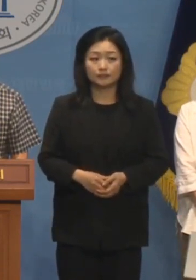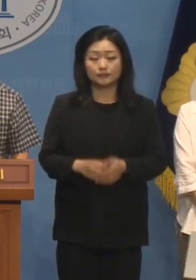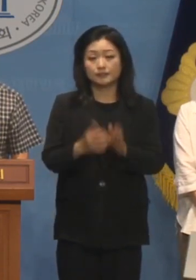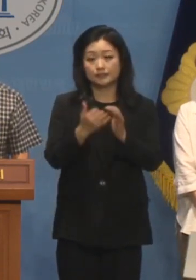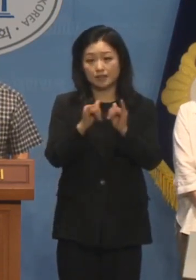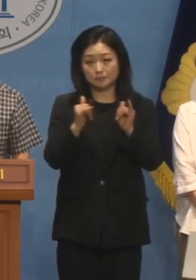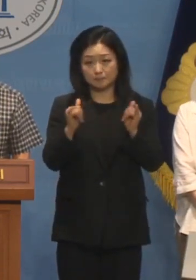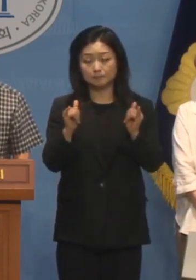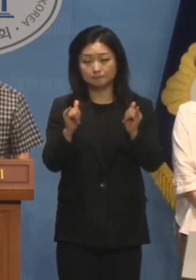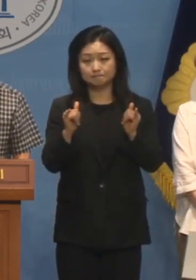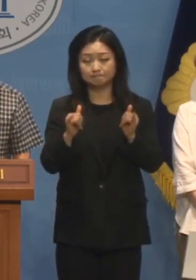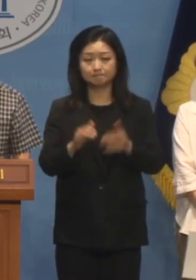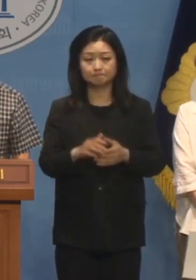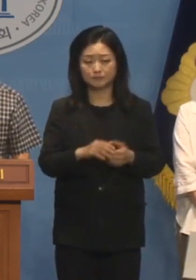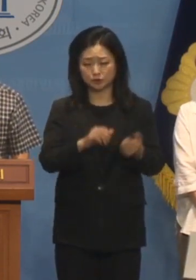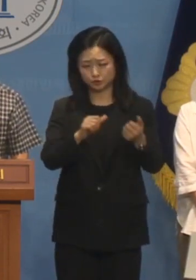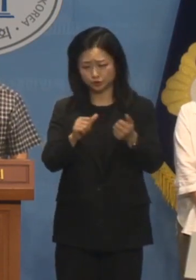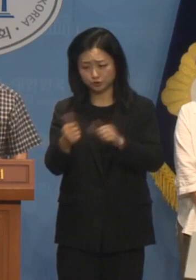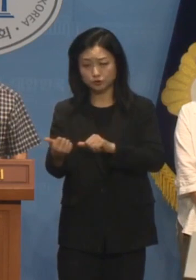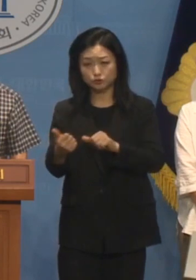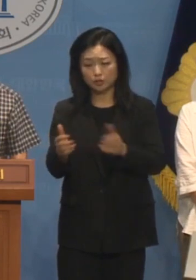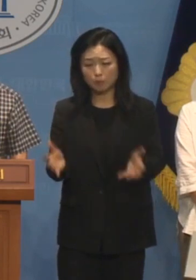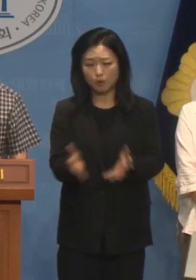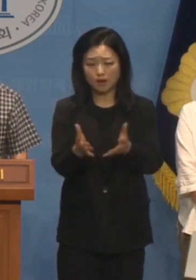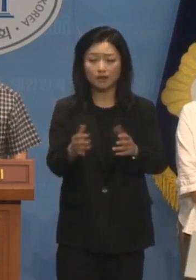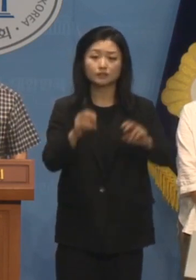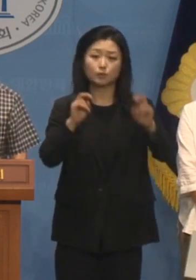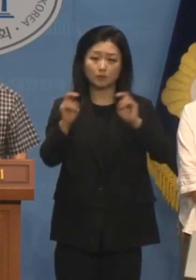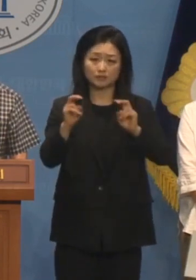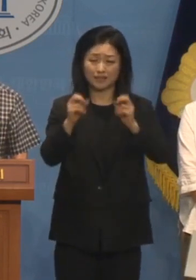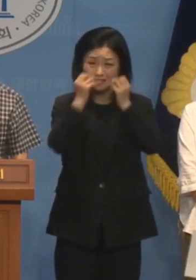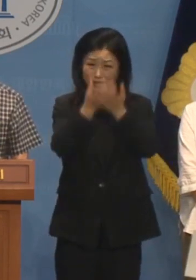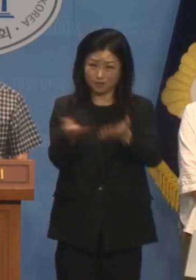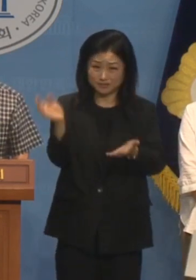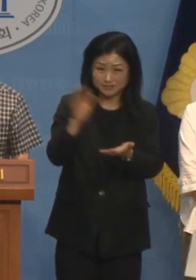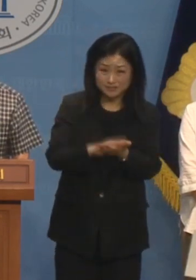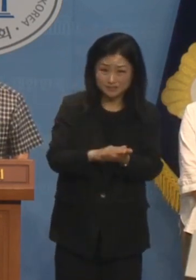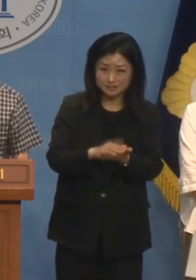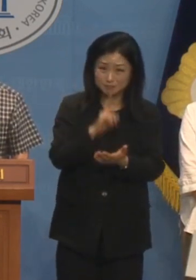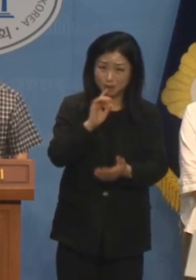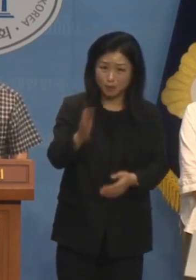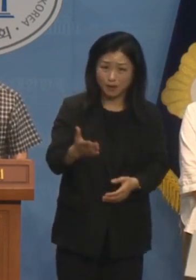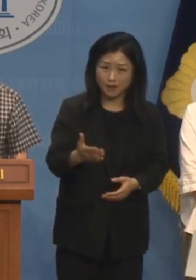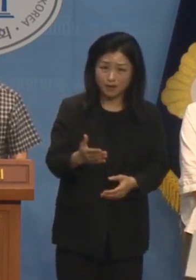사람을 죽음으로 몰아넣는 기업이 혁신기업입니까?